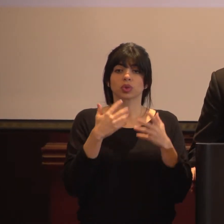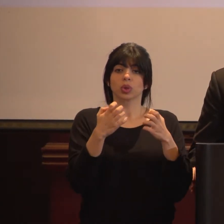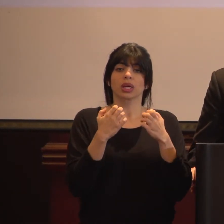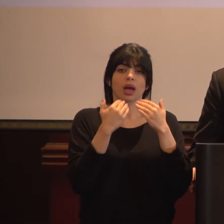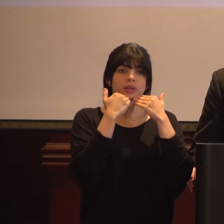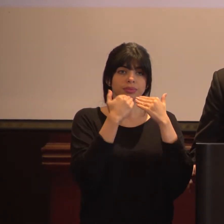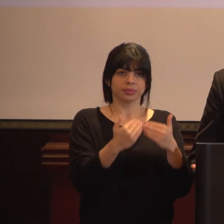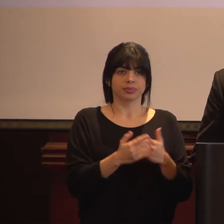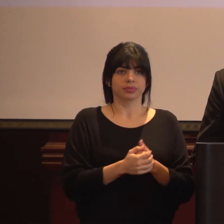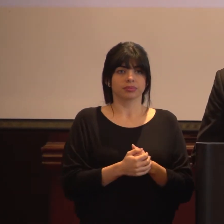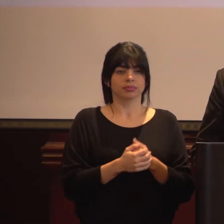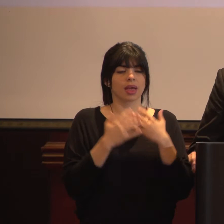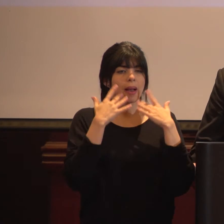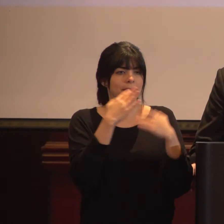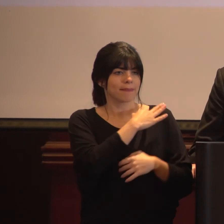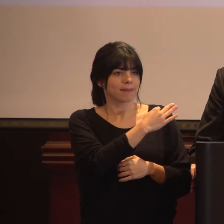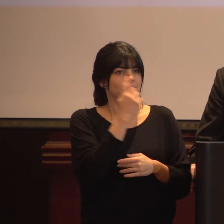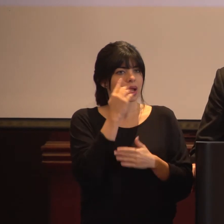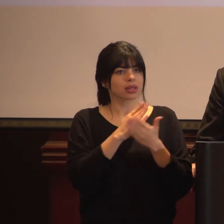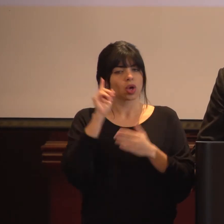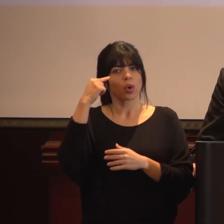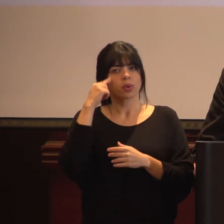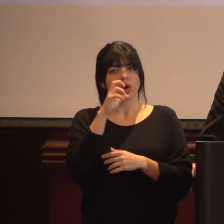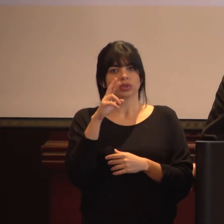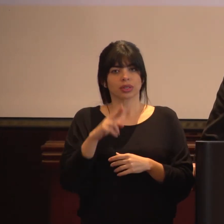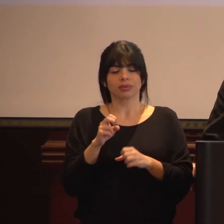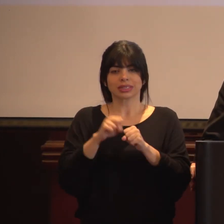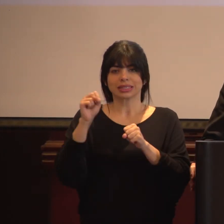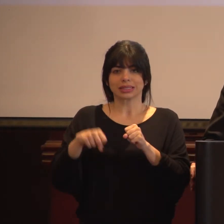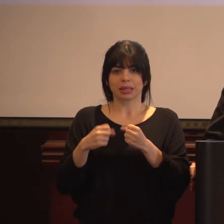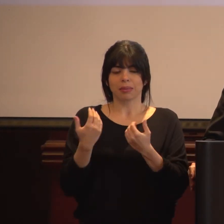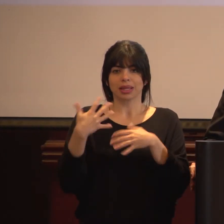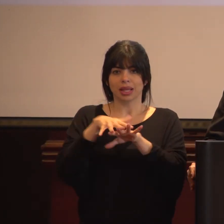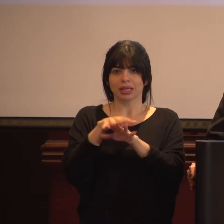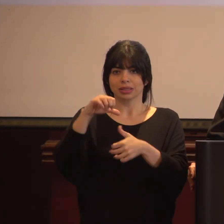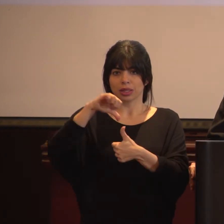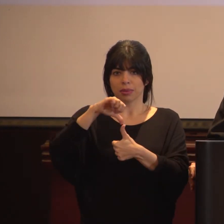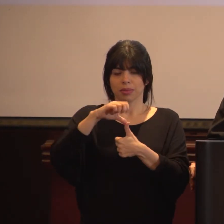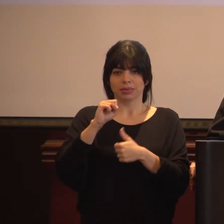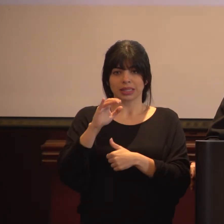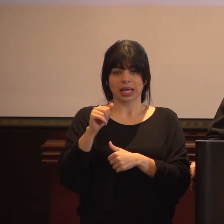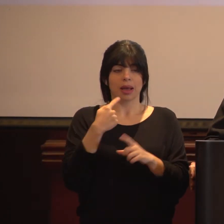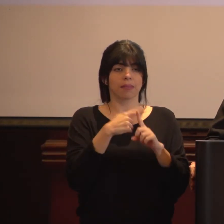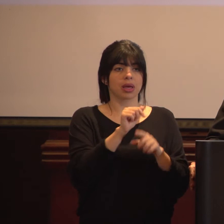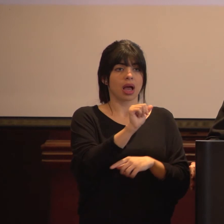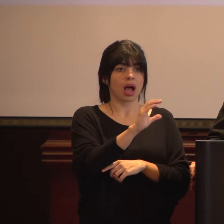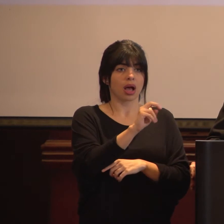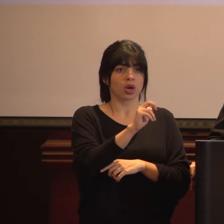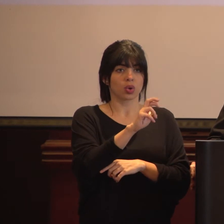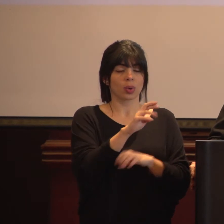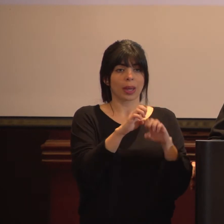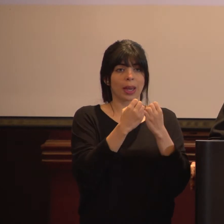agradecer La amable invitación del gobierno de Costa Rica al sistema integración centroamericana y acnur los equipos en